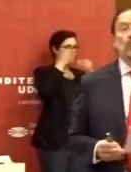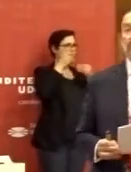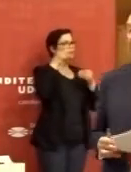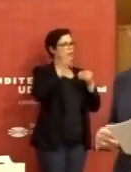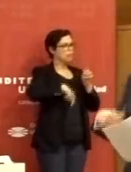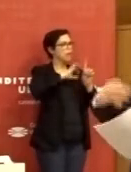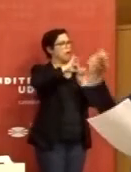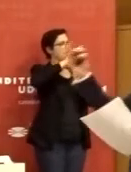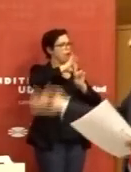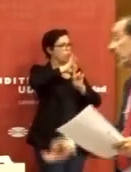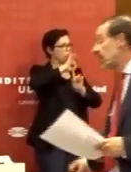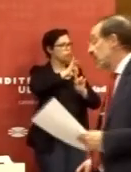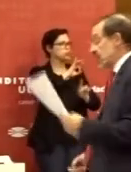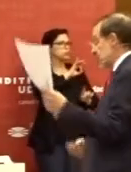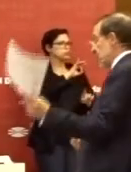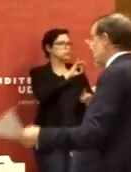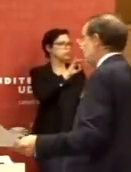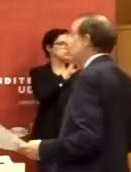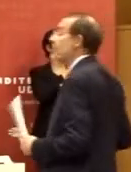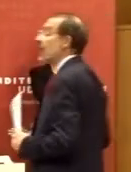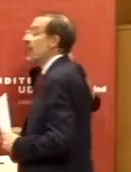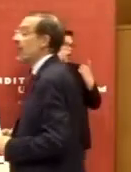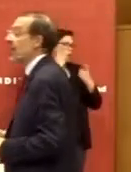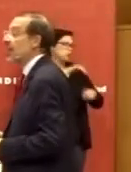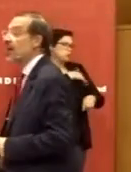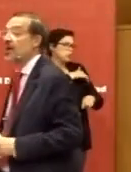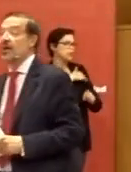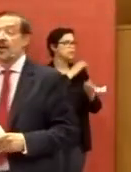grados de la universidad, con estudiantes de